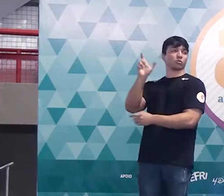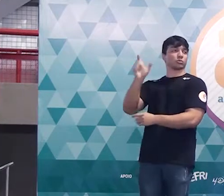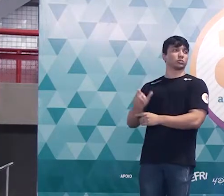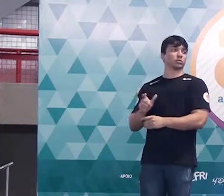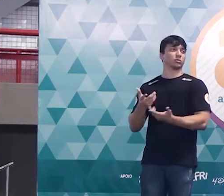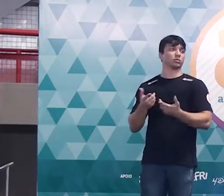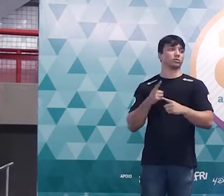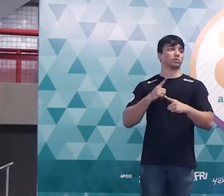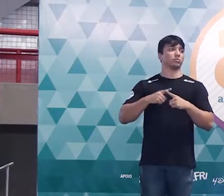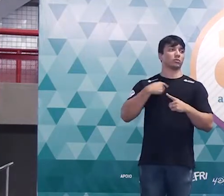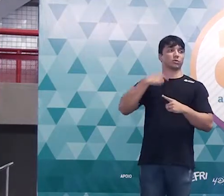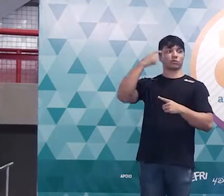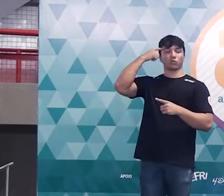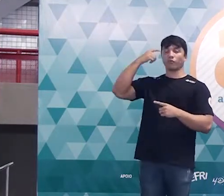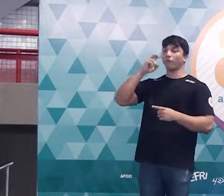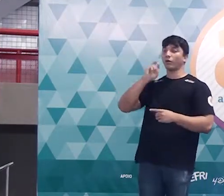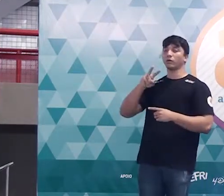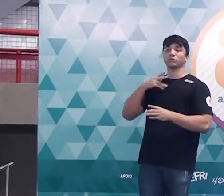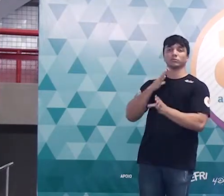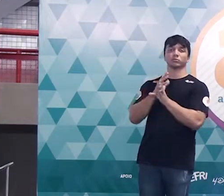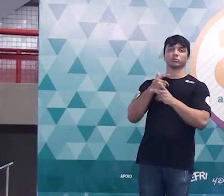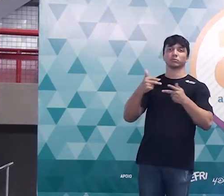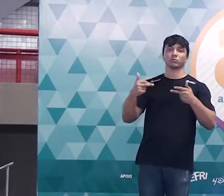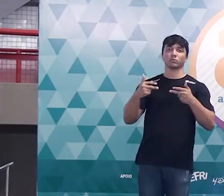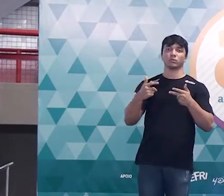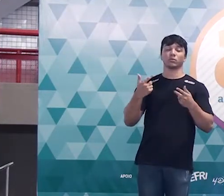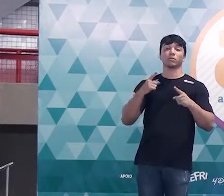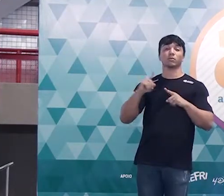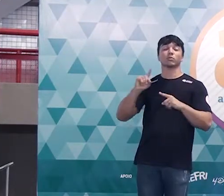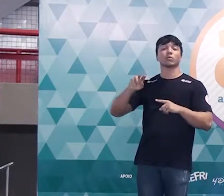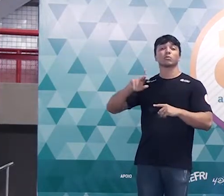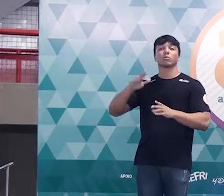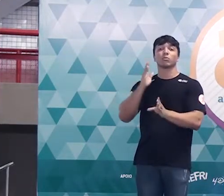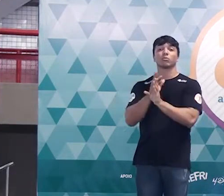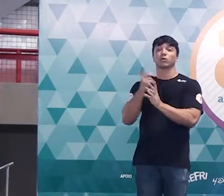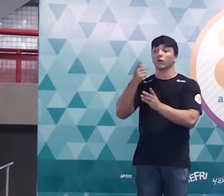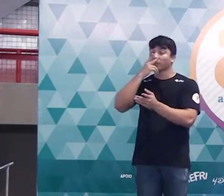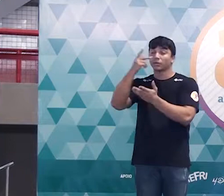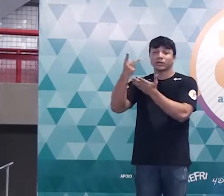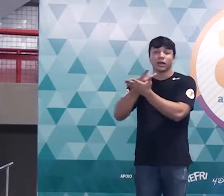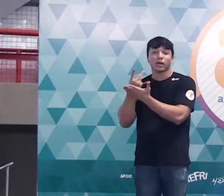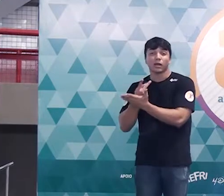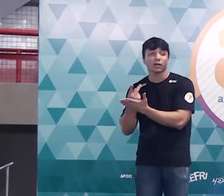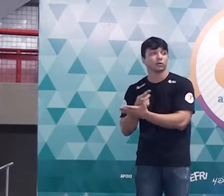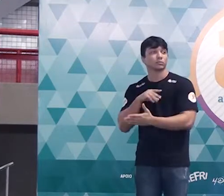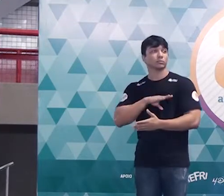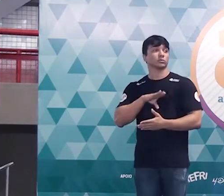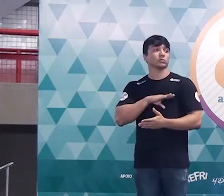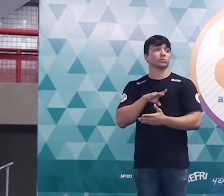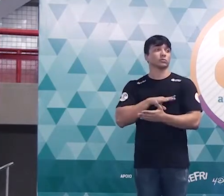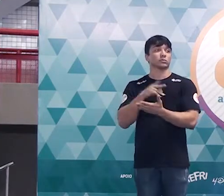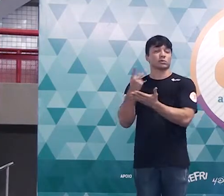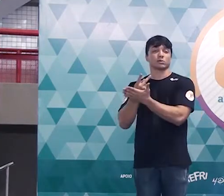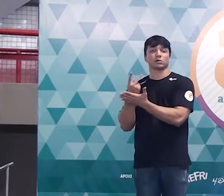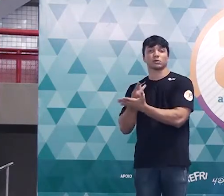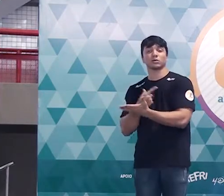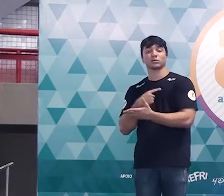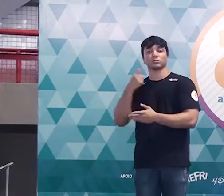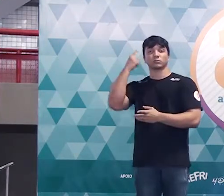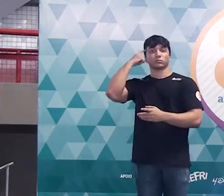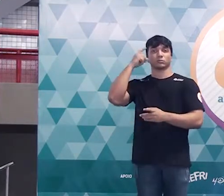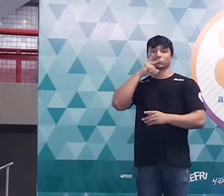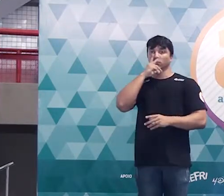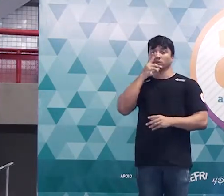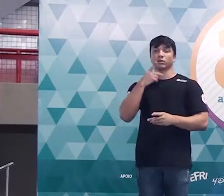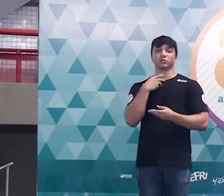eu não quero que os outros vejam, porque eu tenho algum paquera. Mas não é não, professor, é porque ele comete tantos erros de português que o povo vai